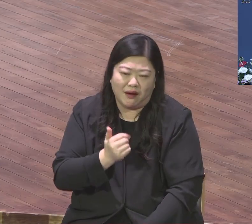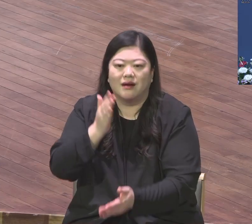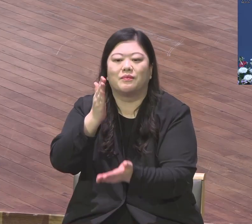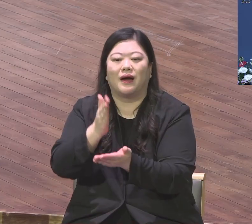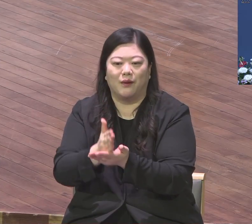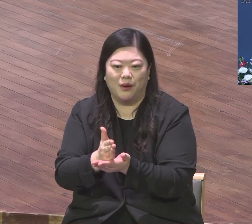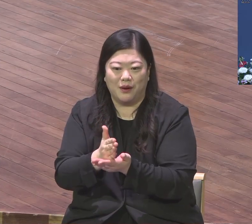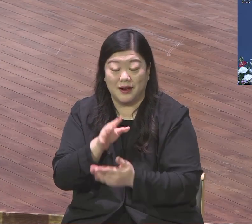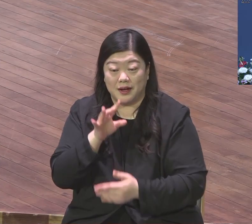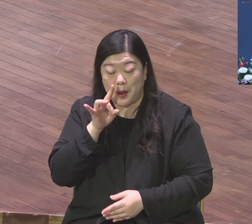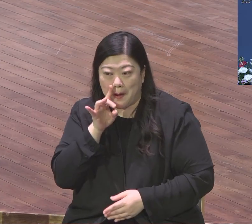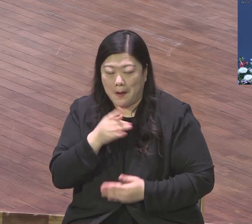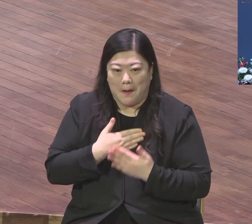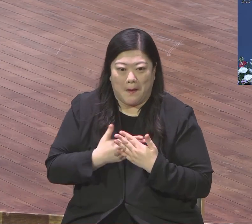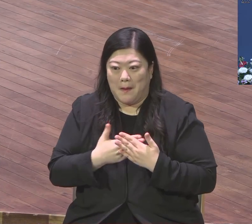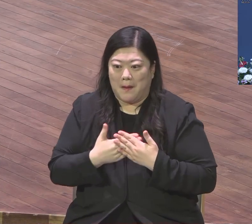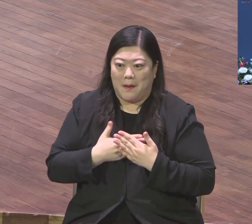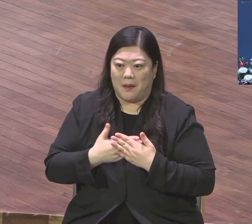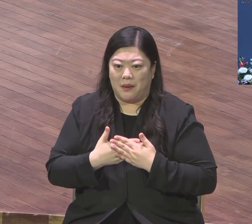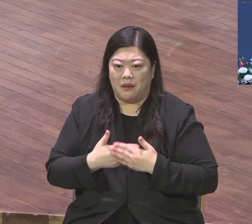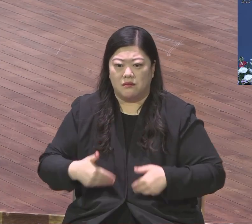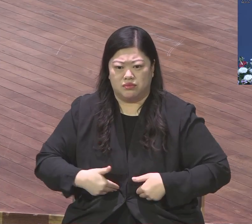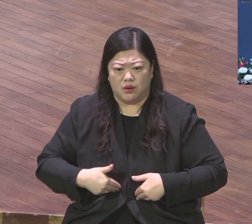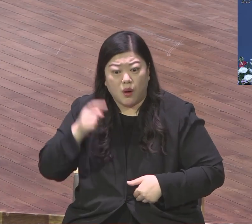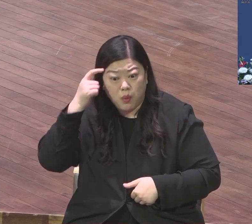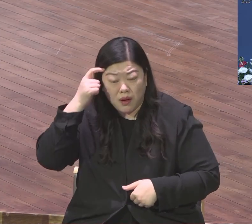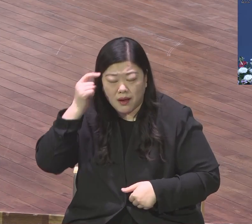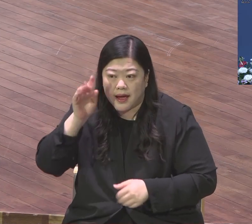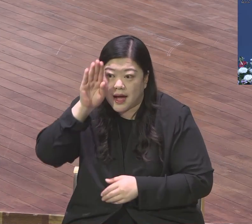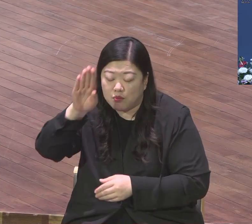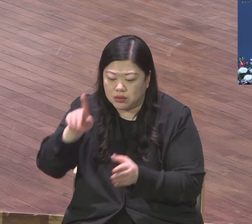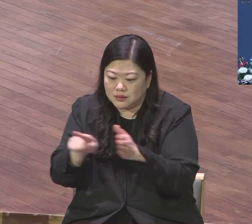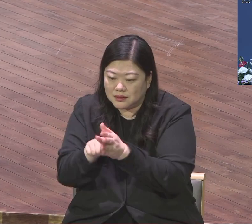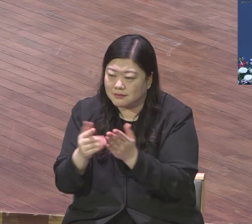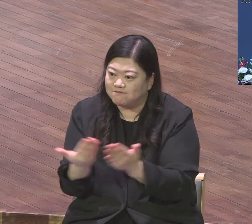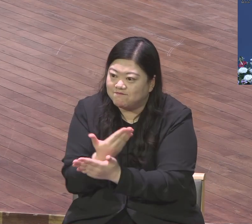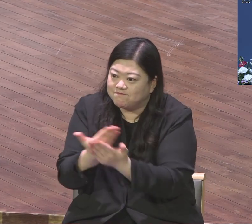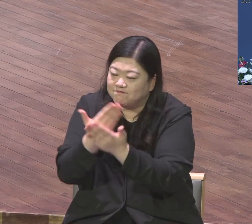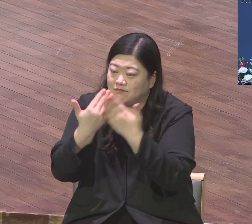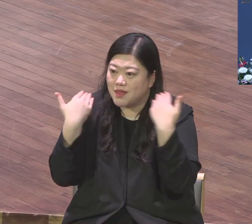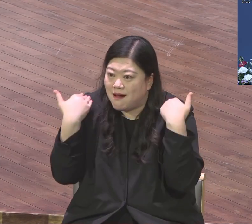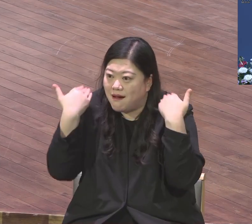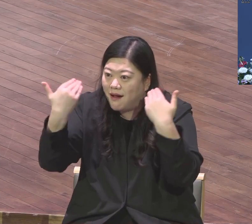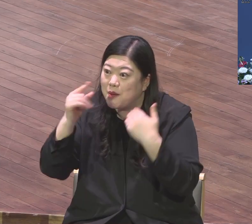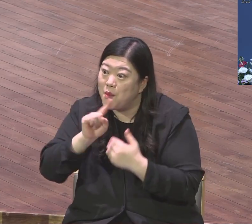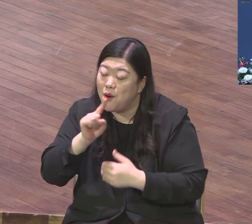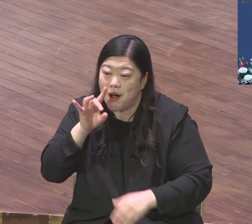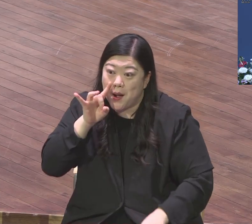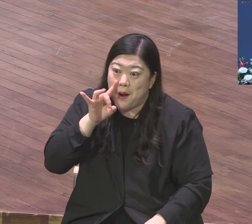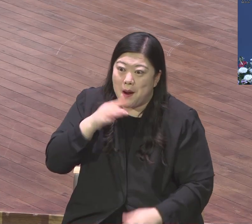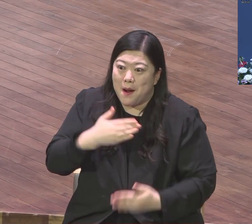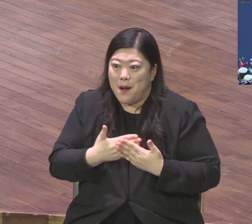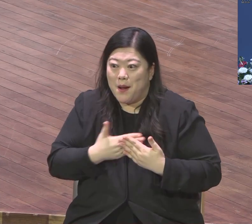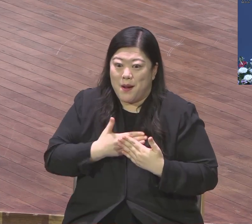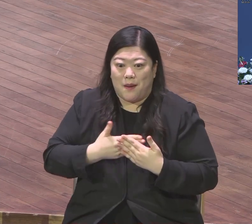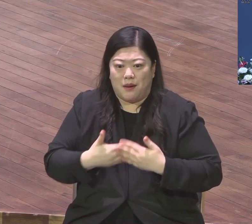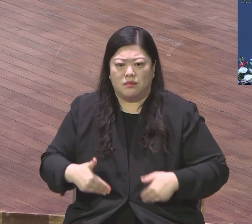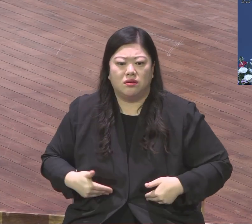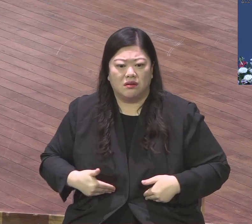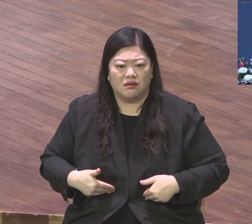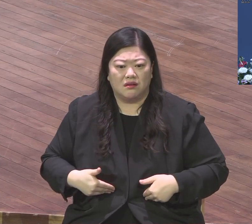일이 일어날지 어떤 변화와 성장을 체험하게 될지 늘 기대하는 것이 중요합니다. 기대하는